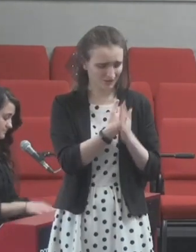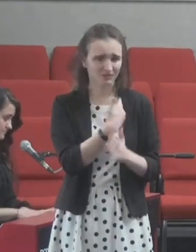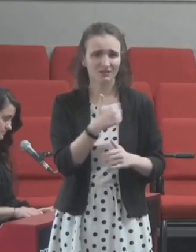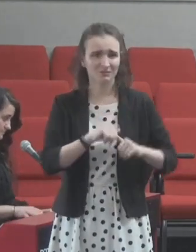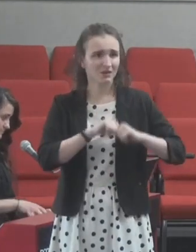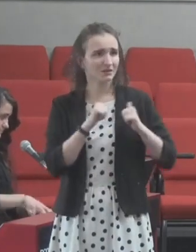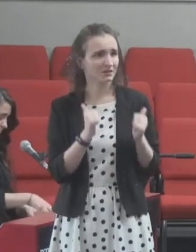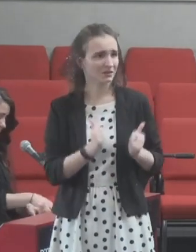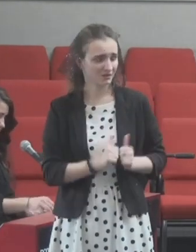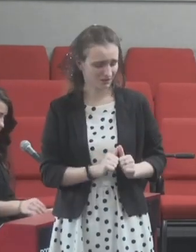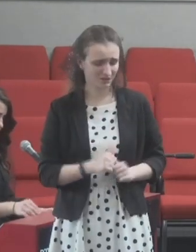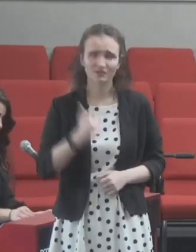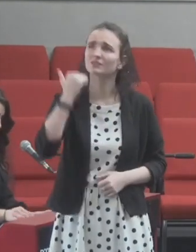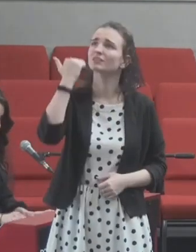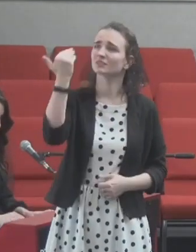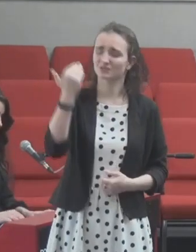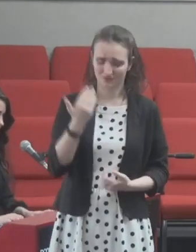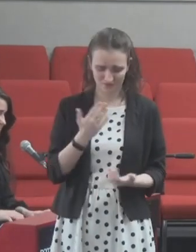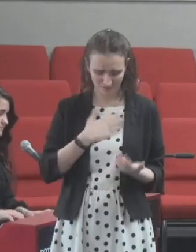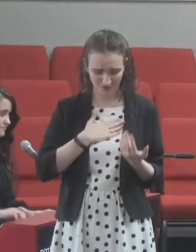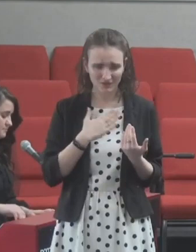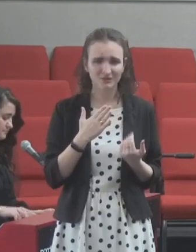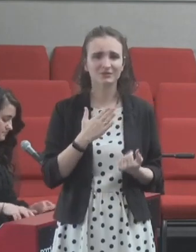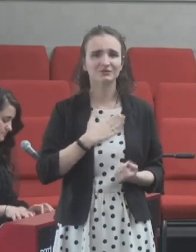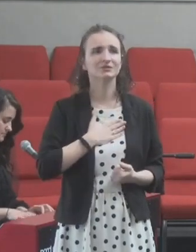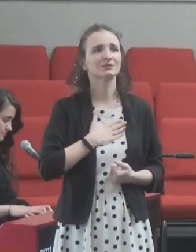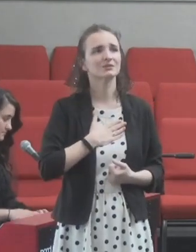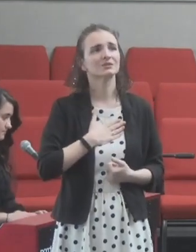проникаешь в сердце ты мое.